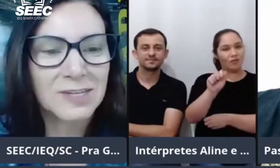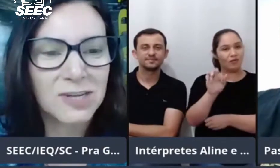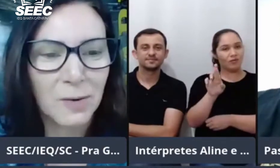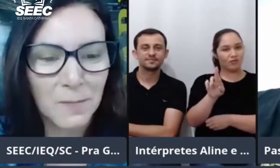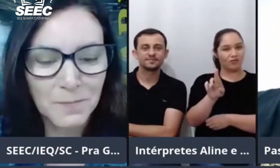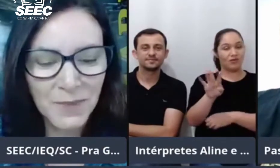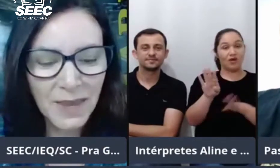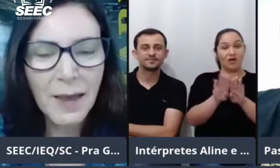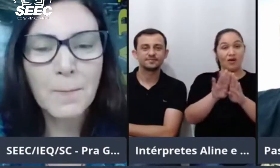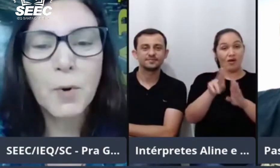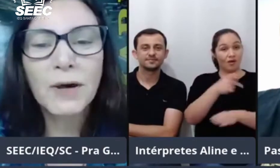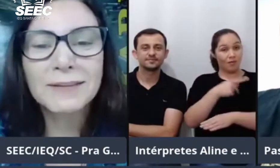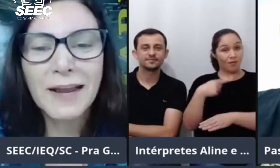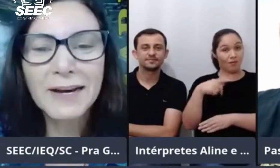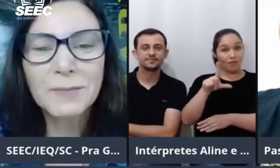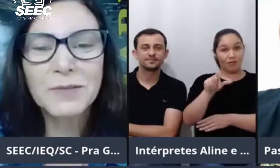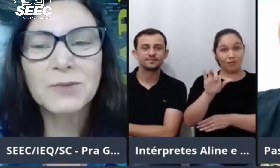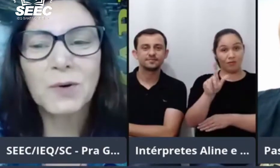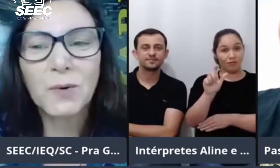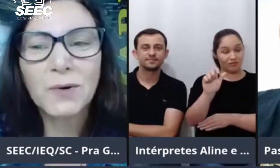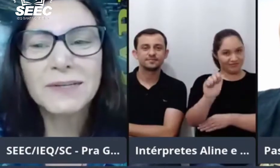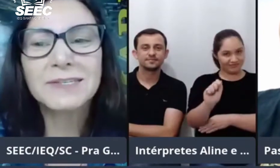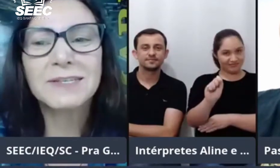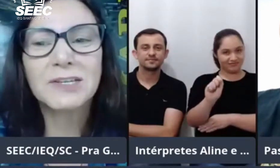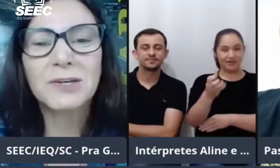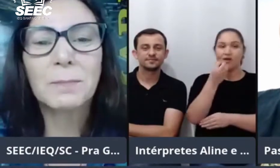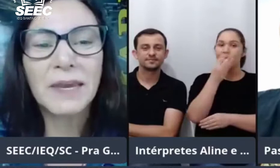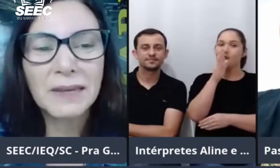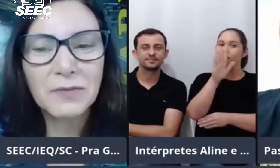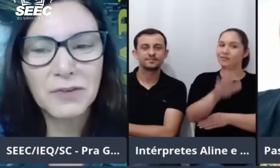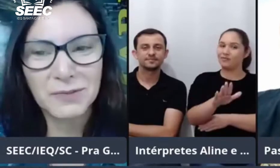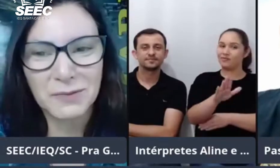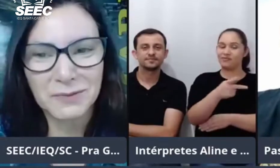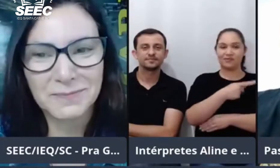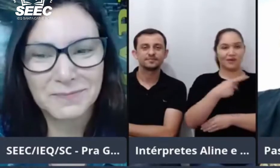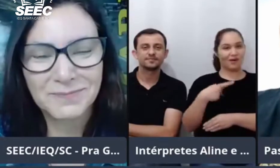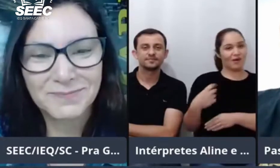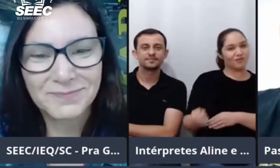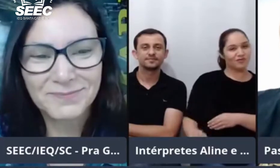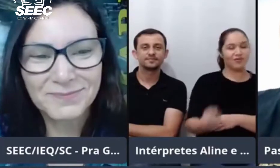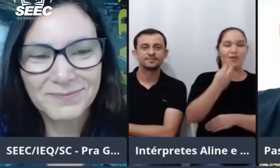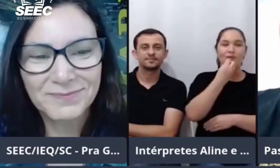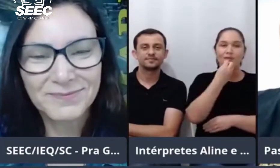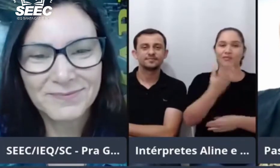aí da região. Boa tarde, pastor Rony, seja bem-vindo.